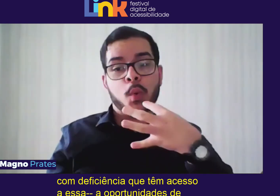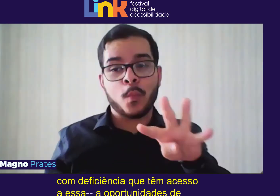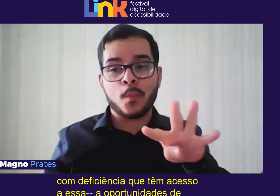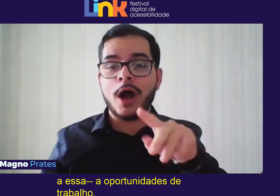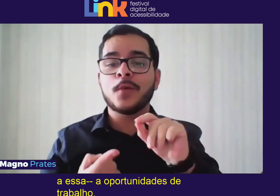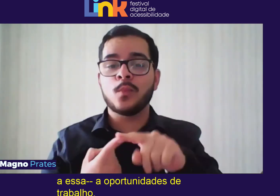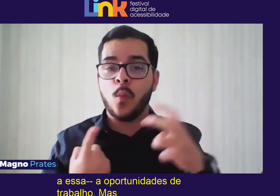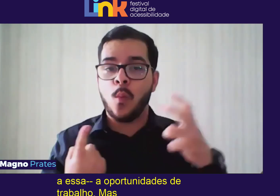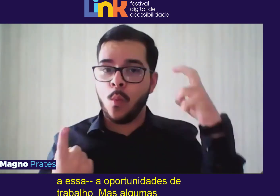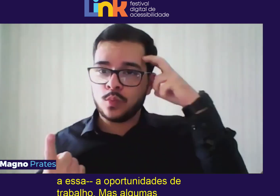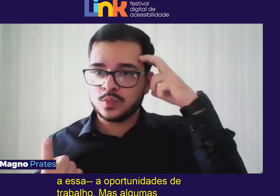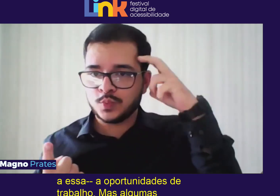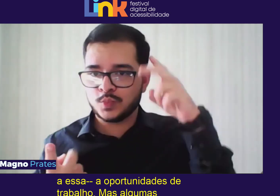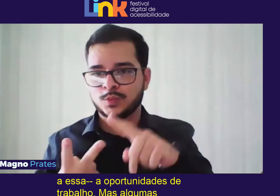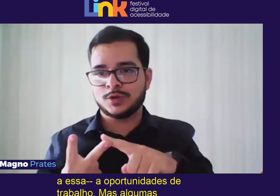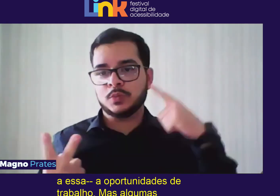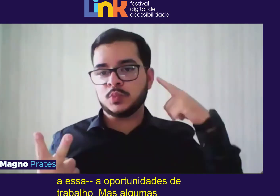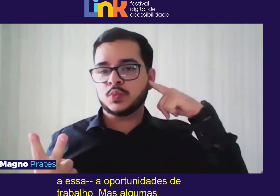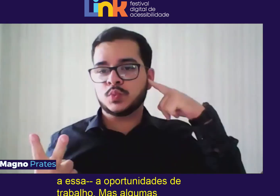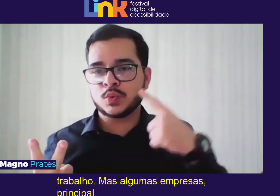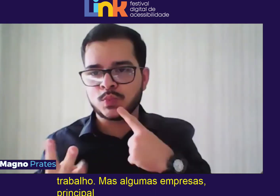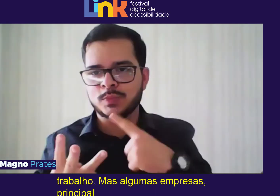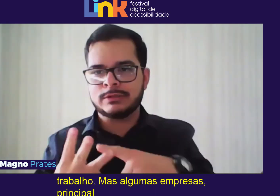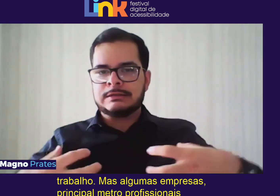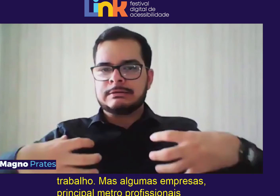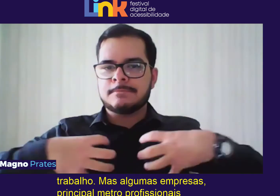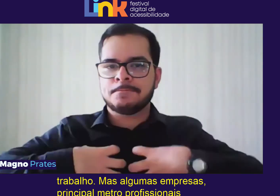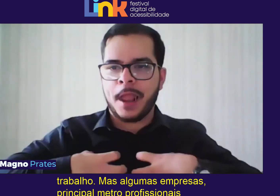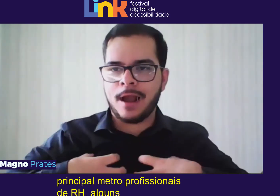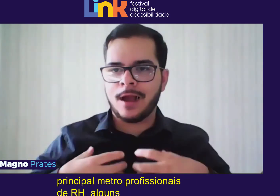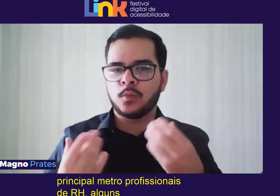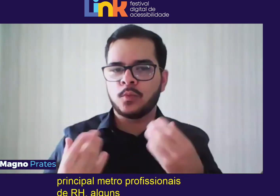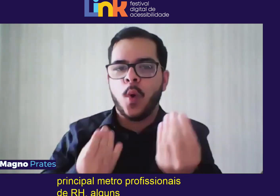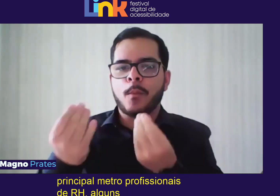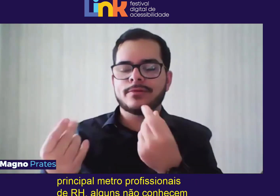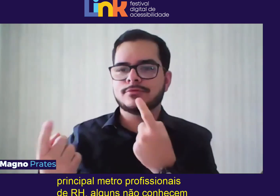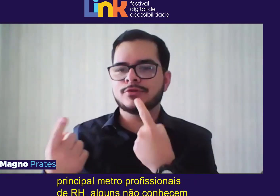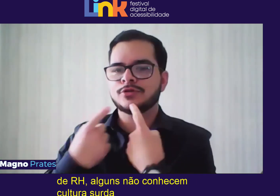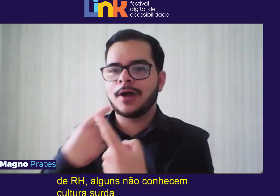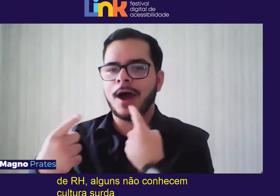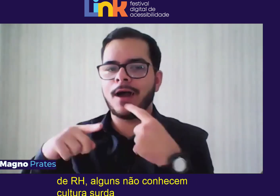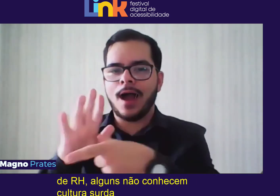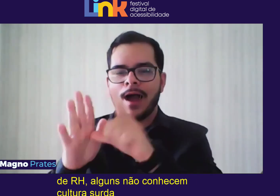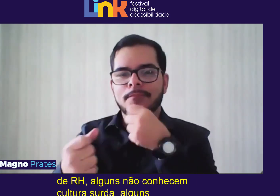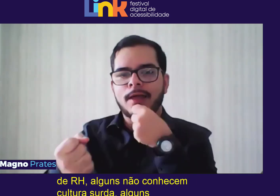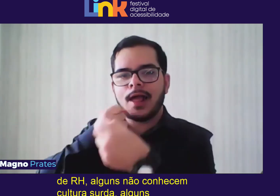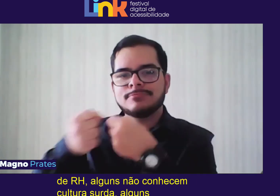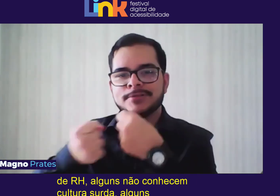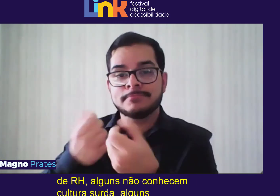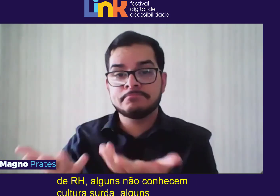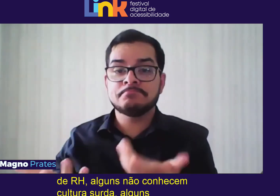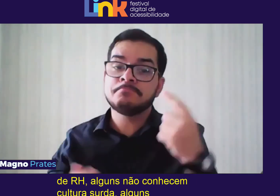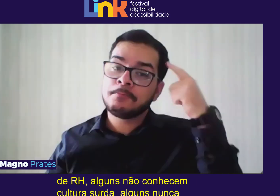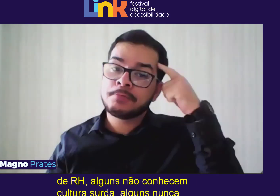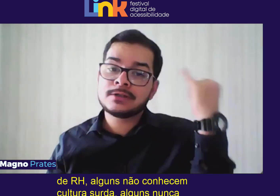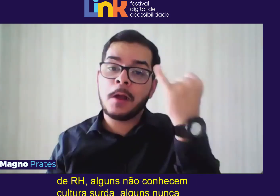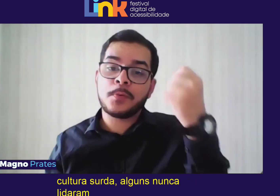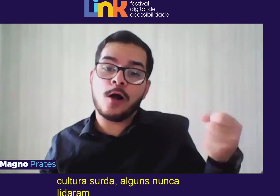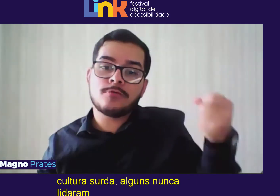RH, alguns não conhecem a cultura surda, alguns nunca lidaram com surdo, não entendem como funciona, nem como se comunicar.